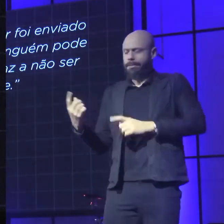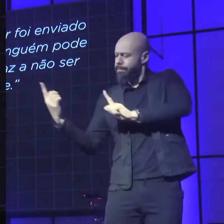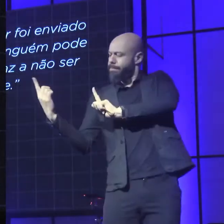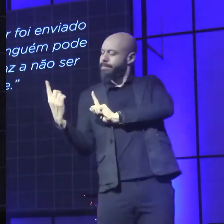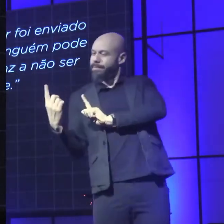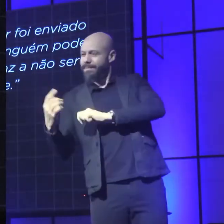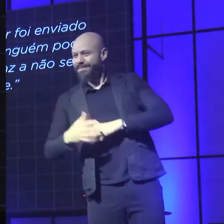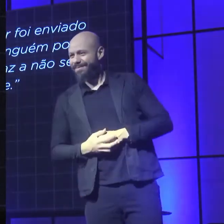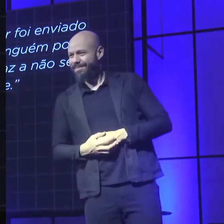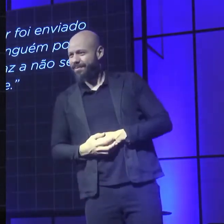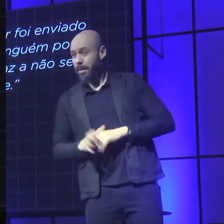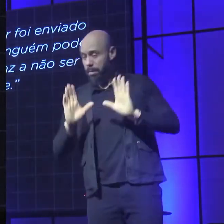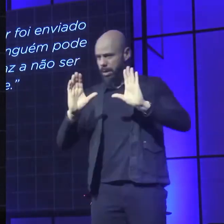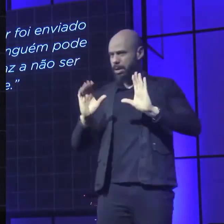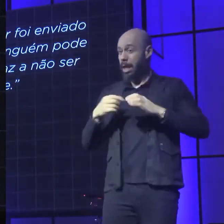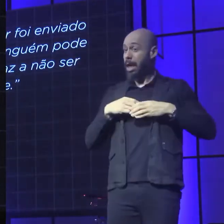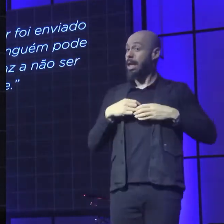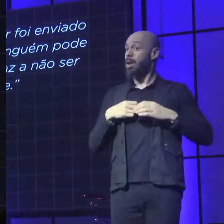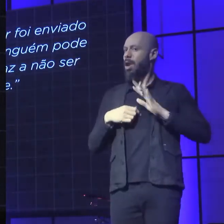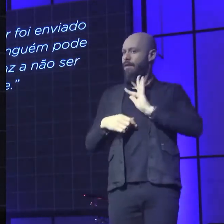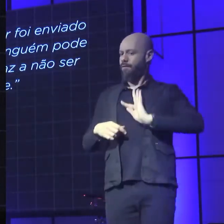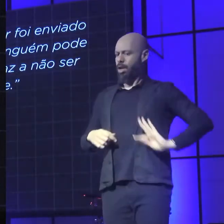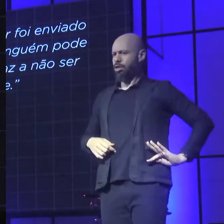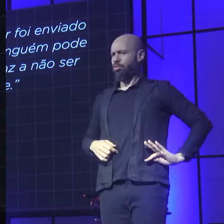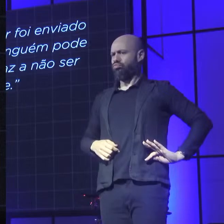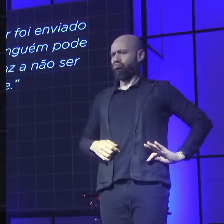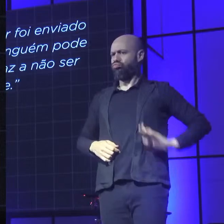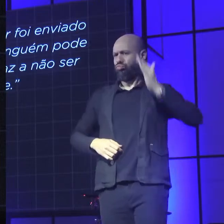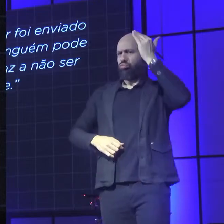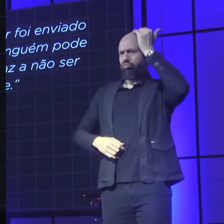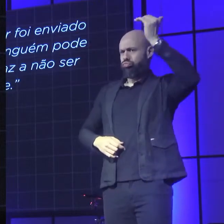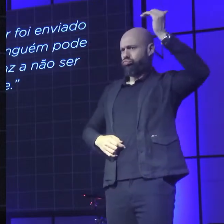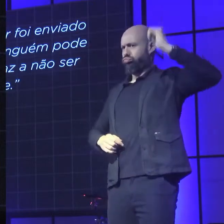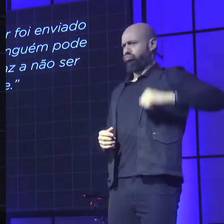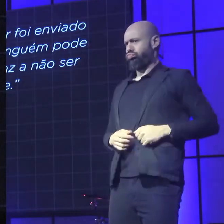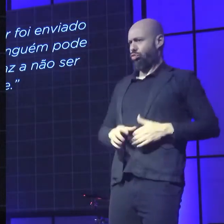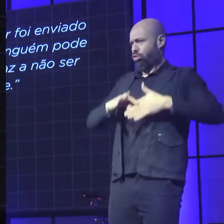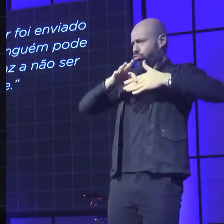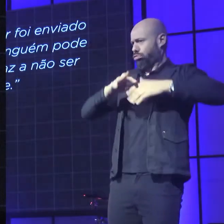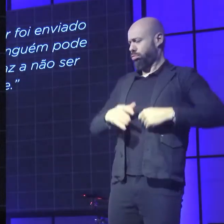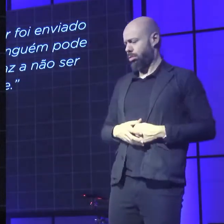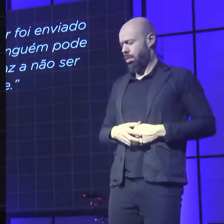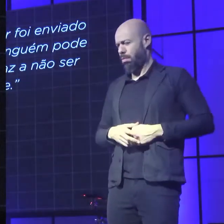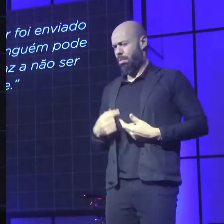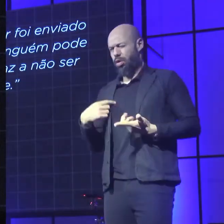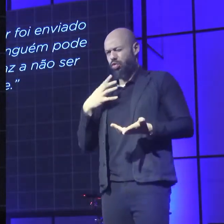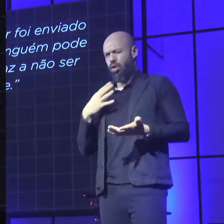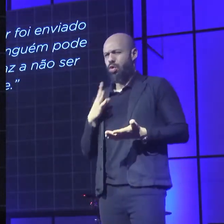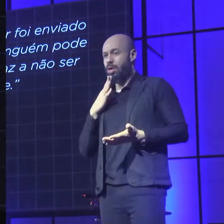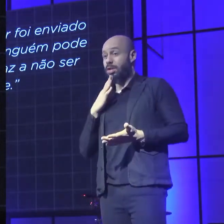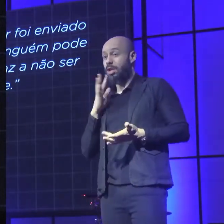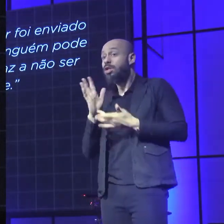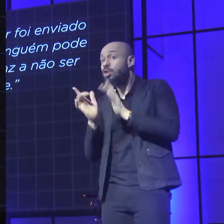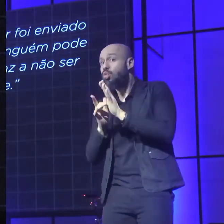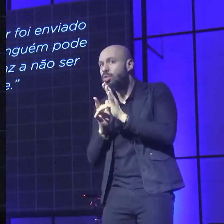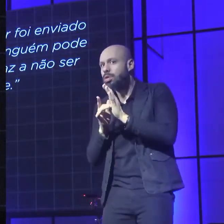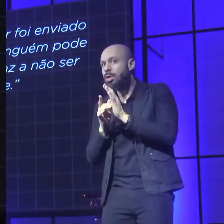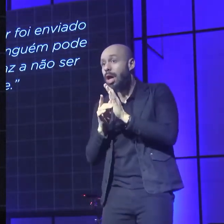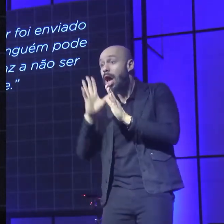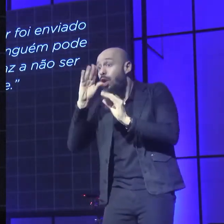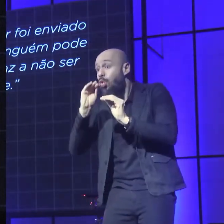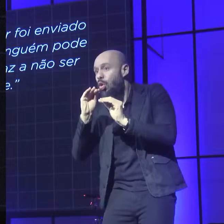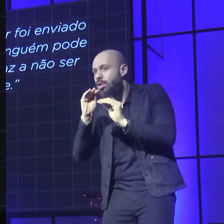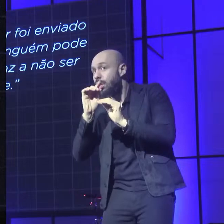do Sinédrio, ele era um fariseu. Por isso que o texto enfatiza que ele foi conhecer Jesus à noite. Por que ele